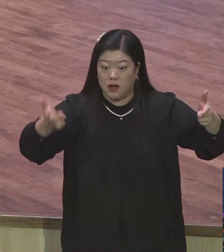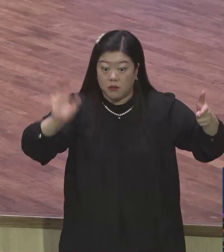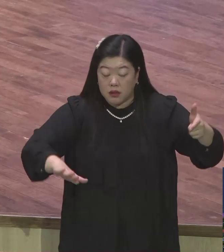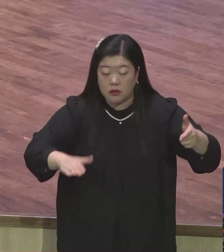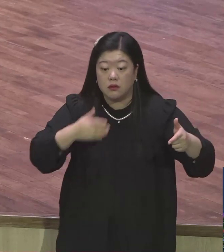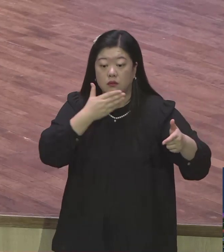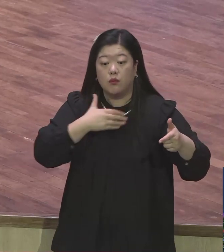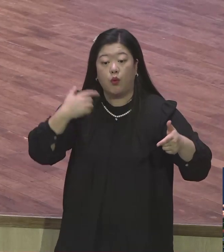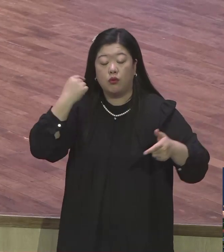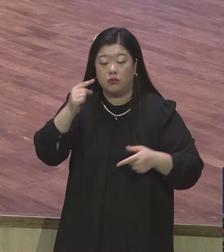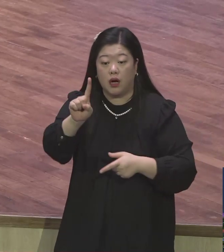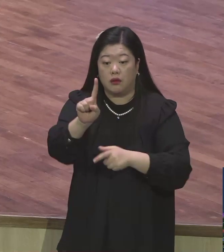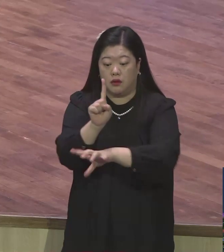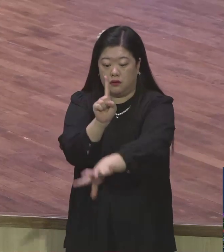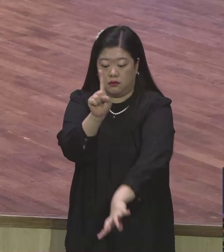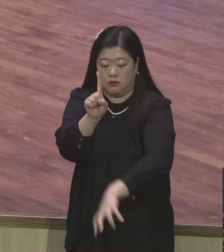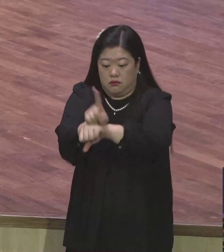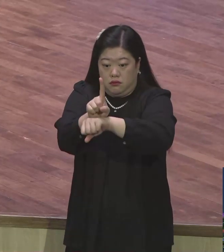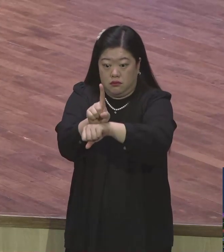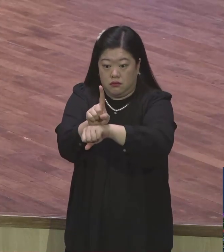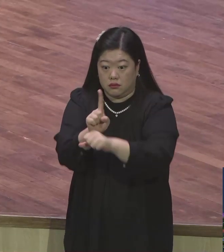서로 나누어서